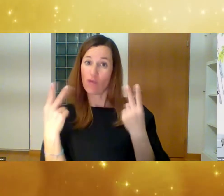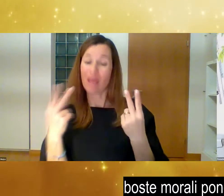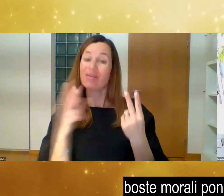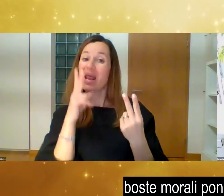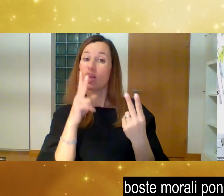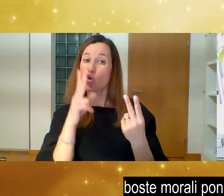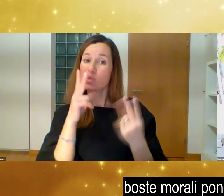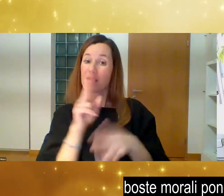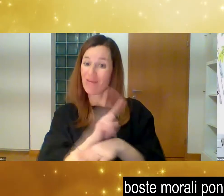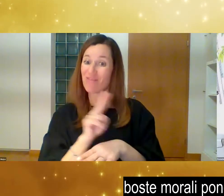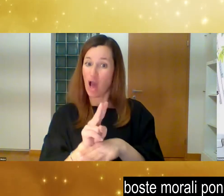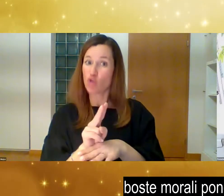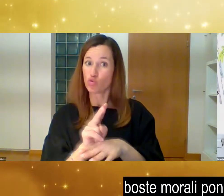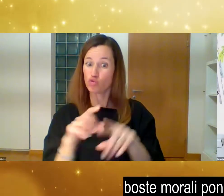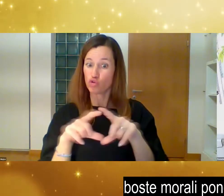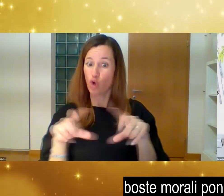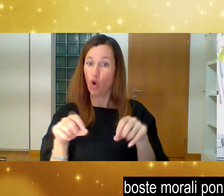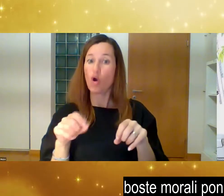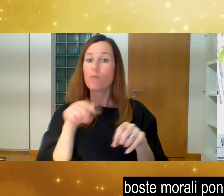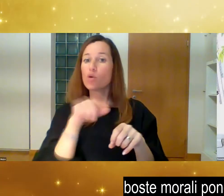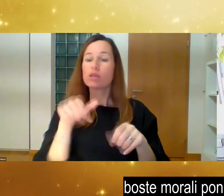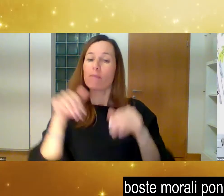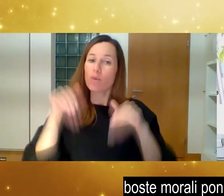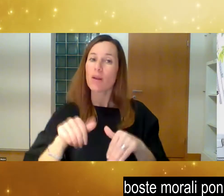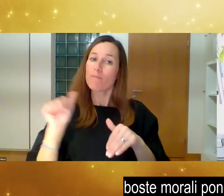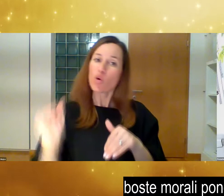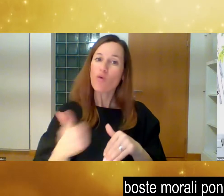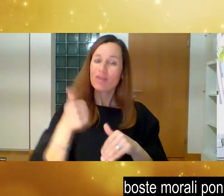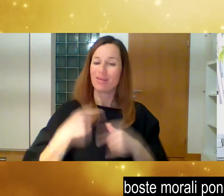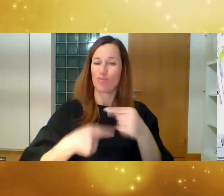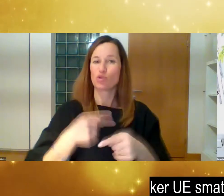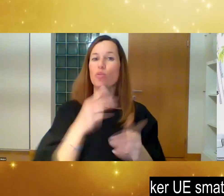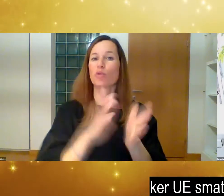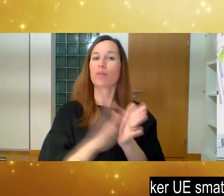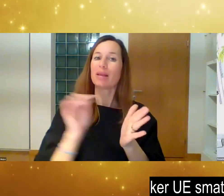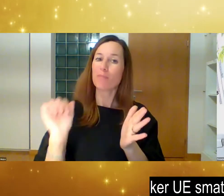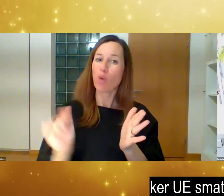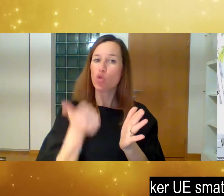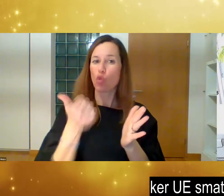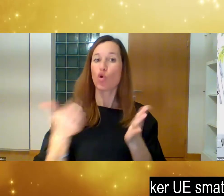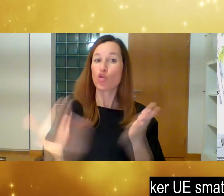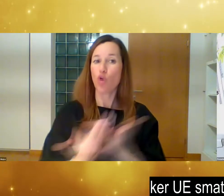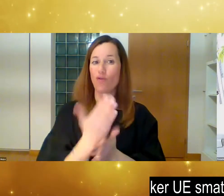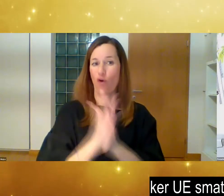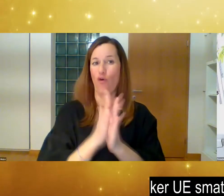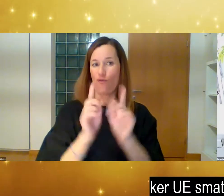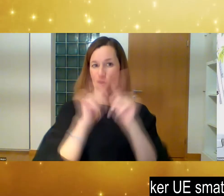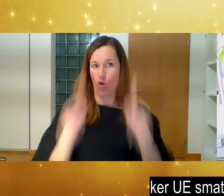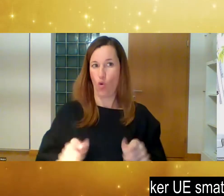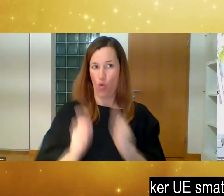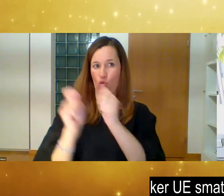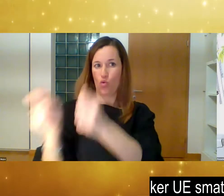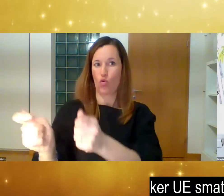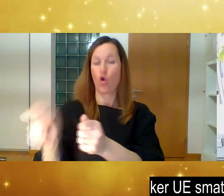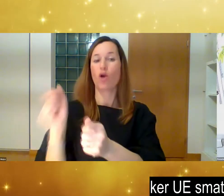varuško, boste morali ponoviti postopek, se pravi dati novo vlogo, ker upravne enote smatrajo